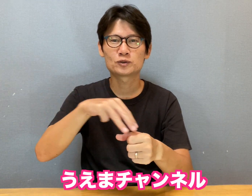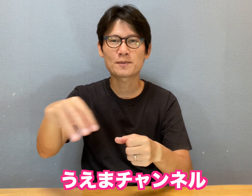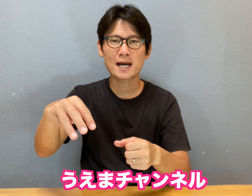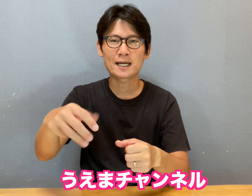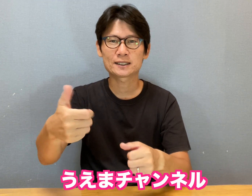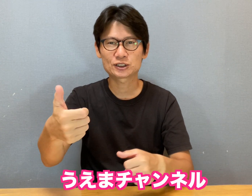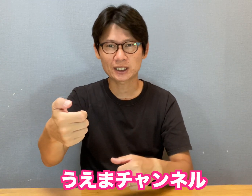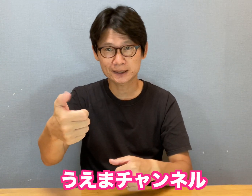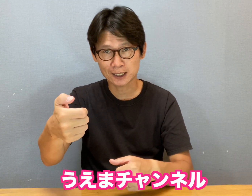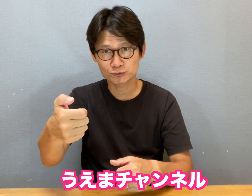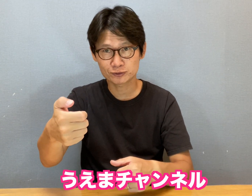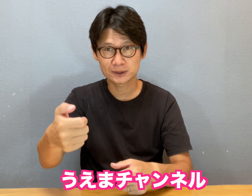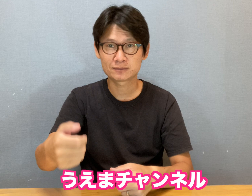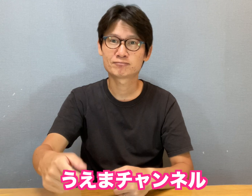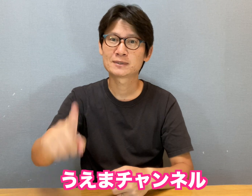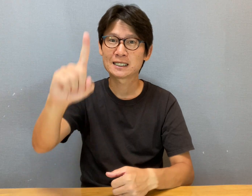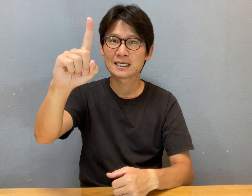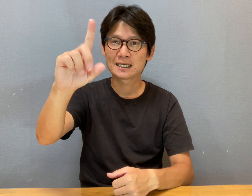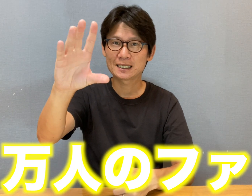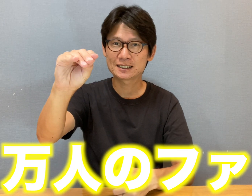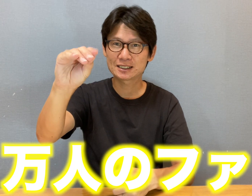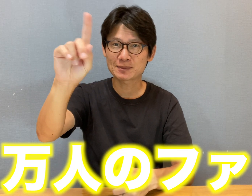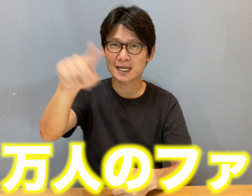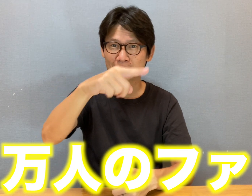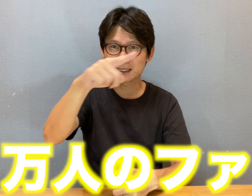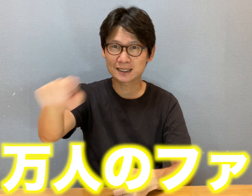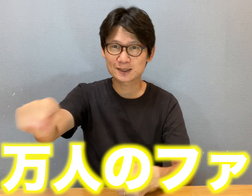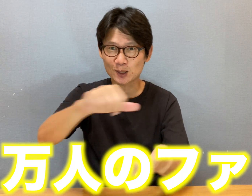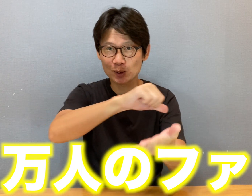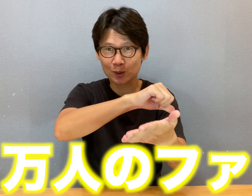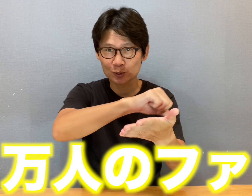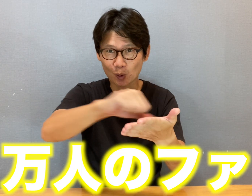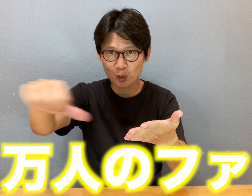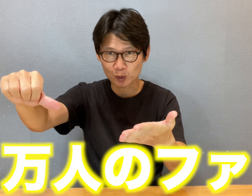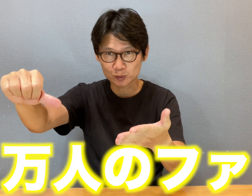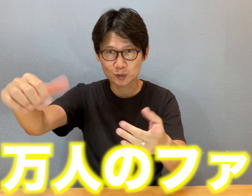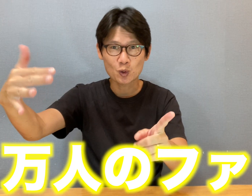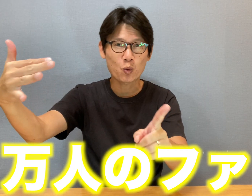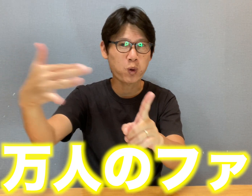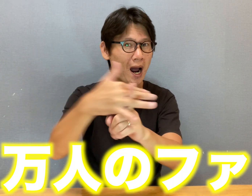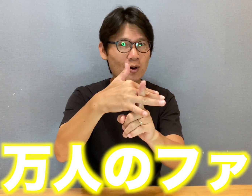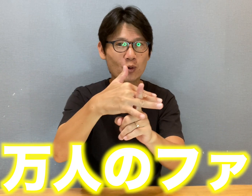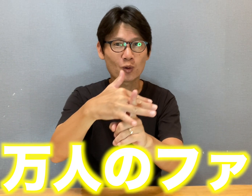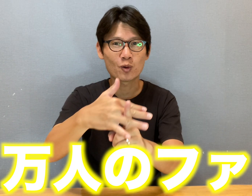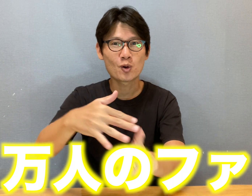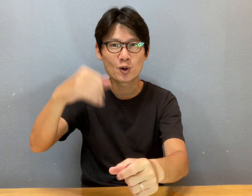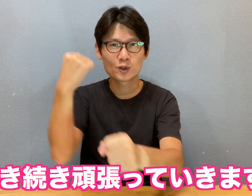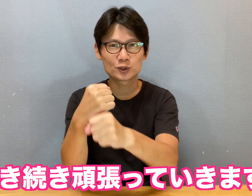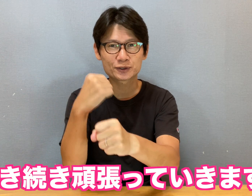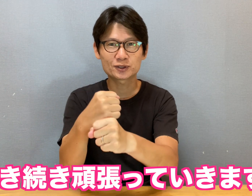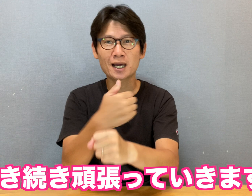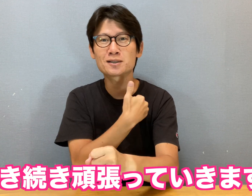間チャンネル1万人の登録ファンを作れる